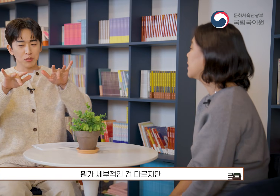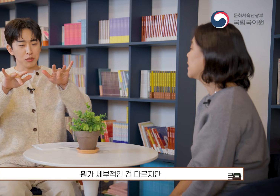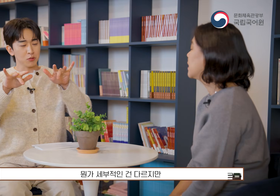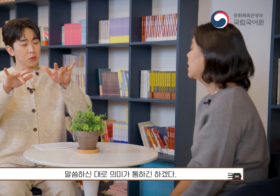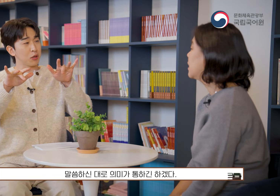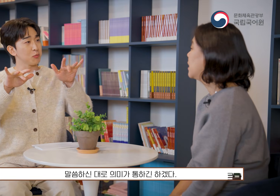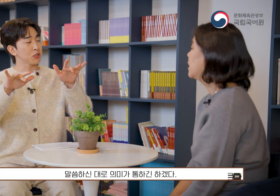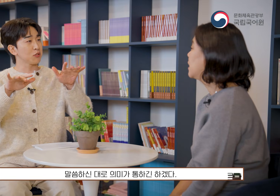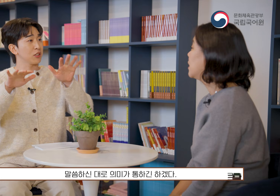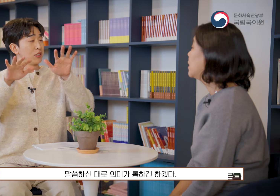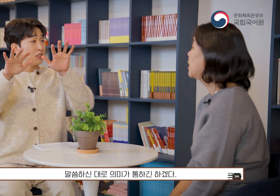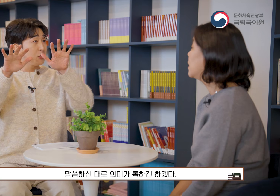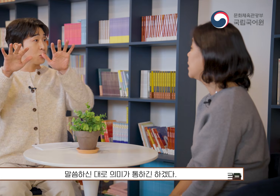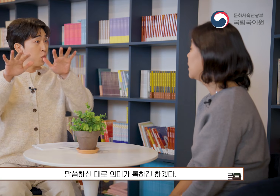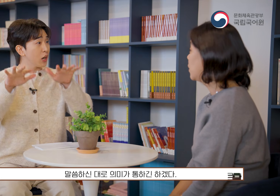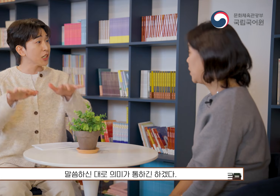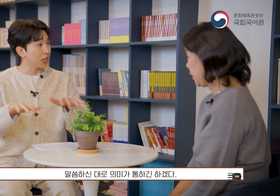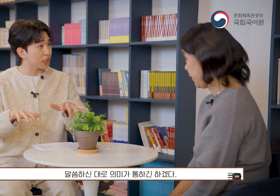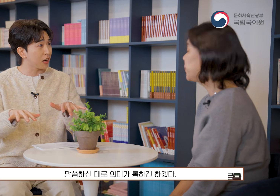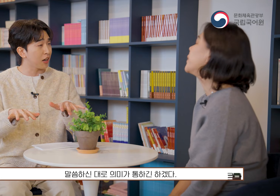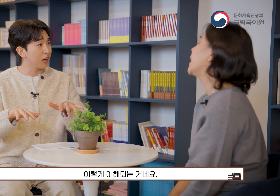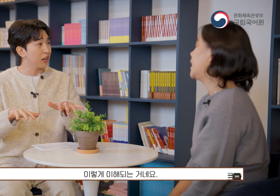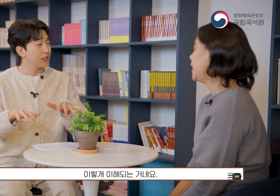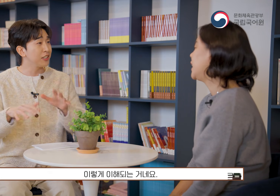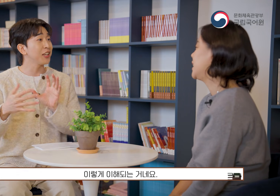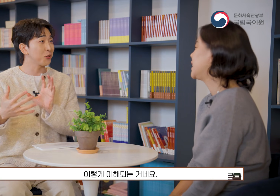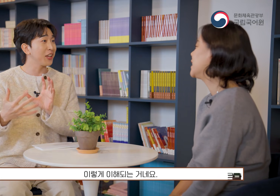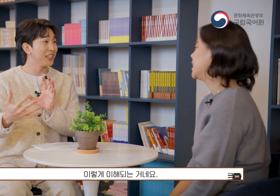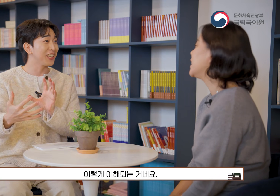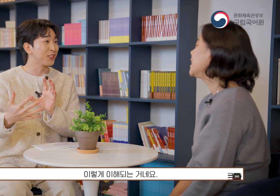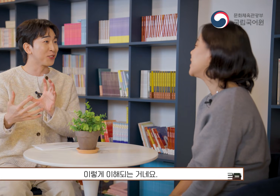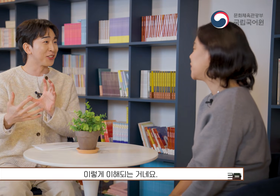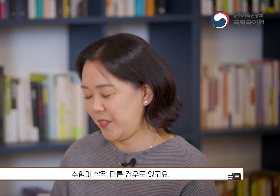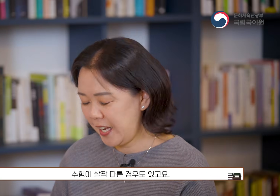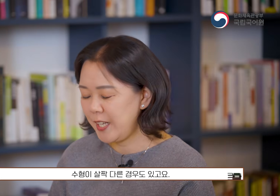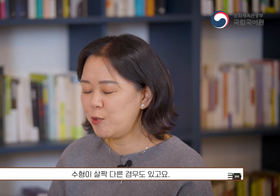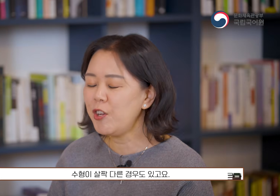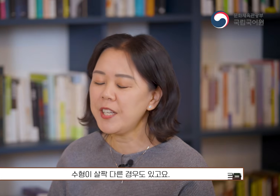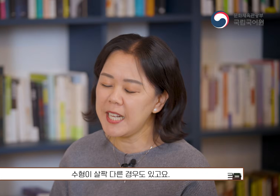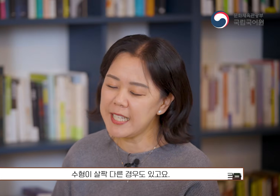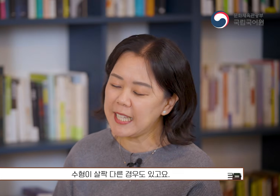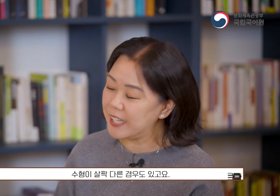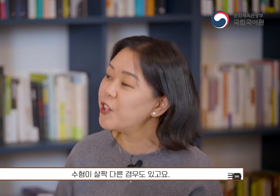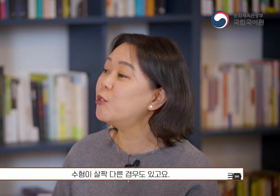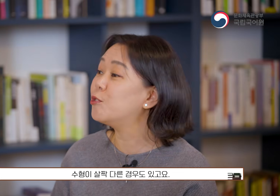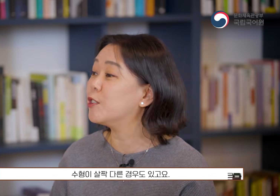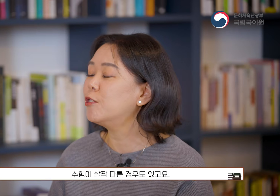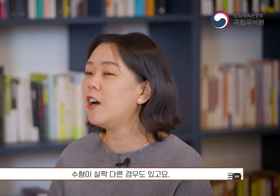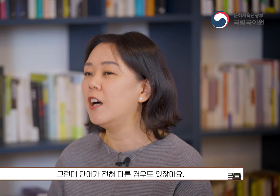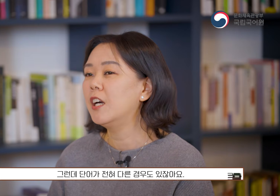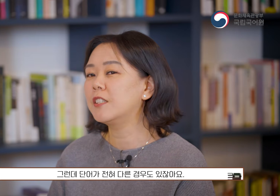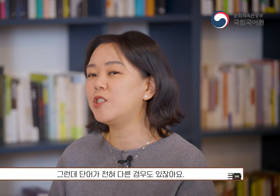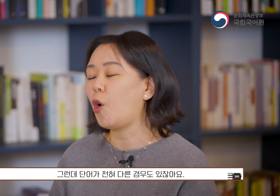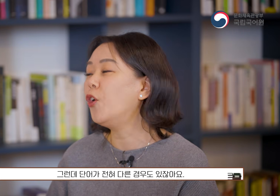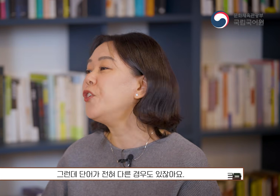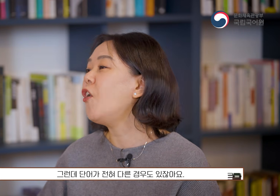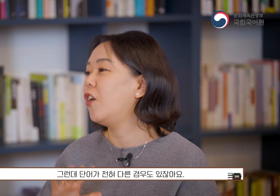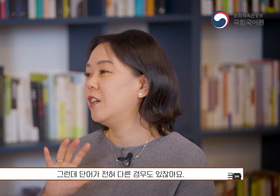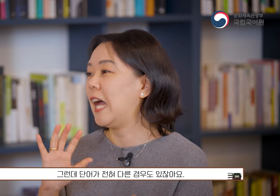다르지만 정말 말씀하신 대로 근데 의미가 통하긴 하겠다. 네. 이게 이렇게 이해되는 거네요. 네. 수영이 살짝 다른 경우도 있고요. 네. 근데 전혀